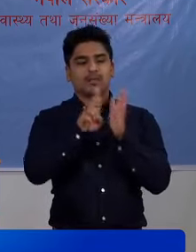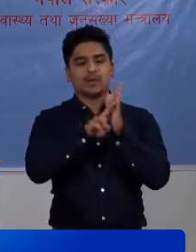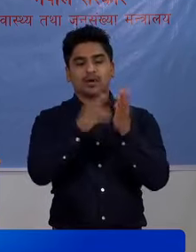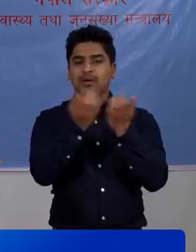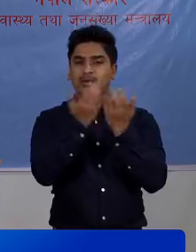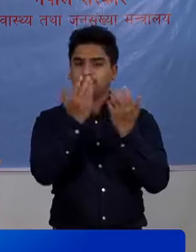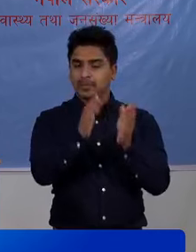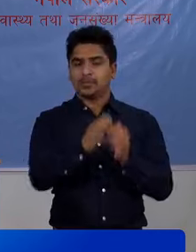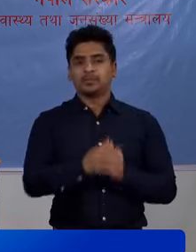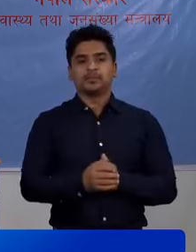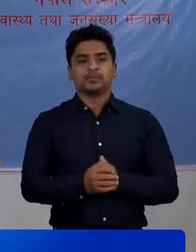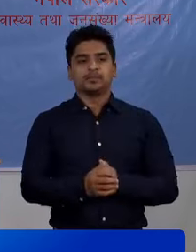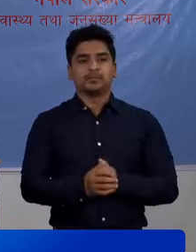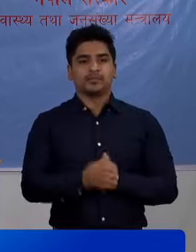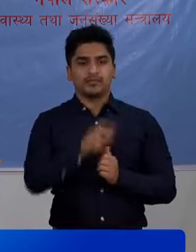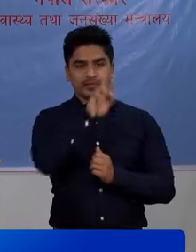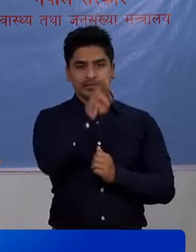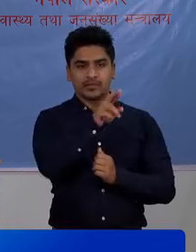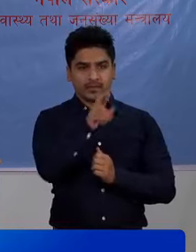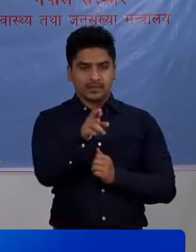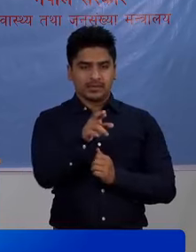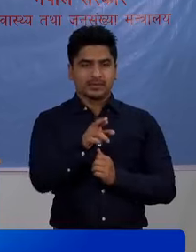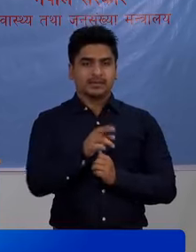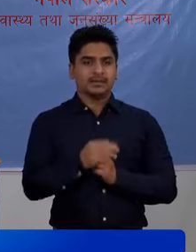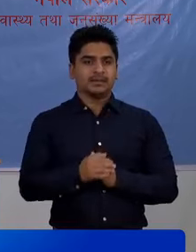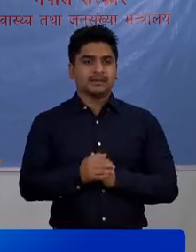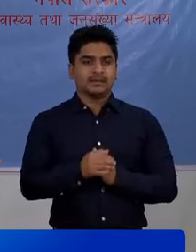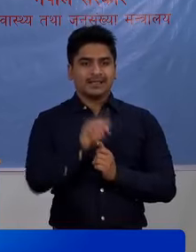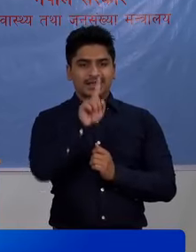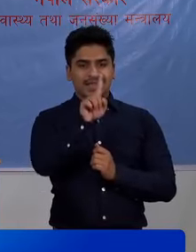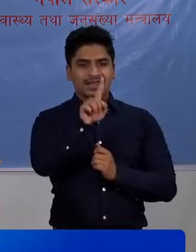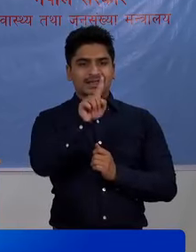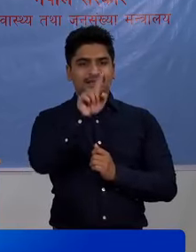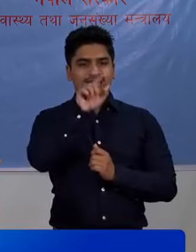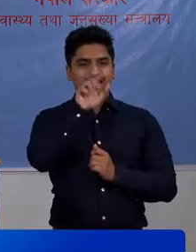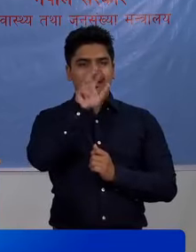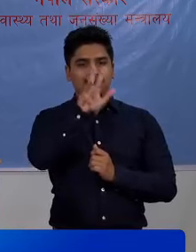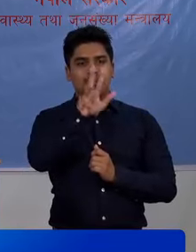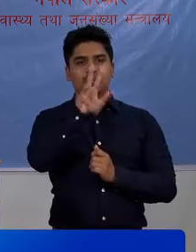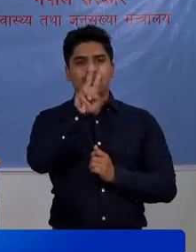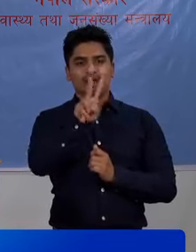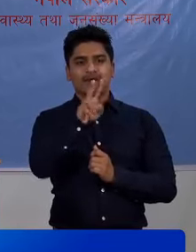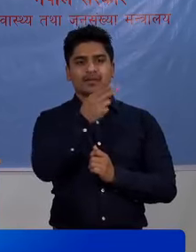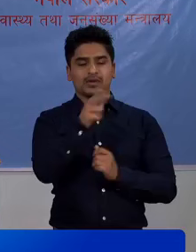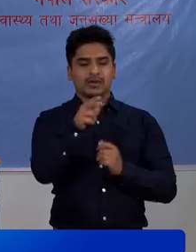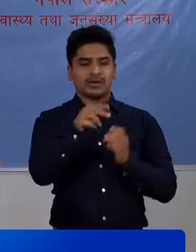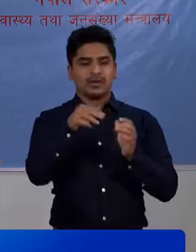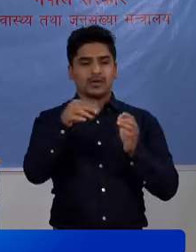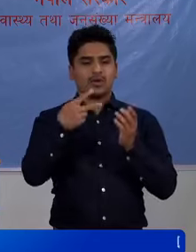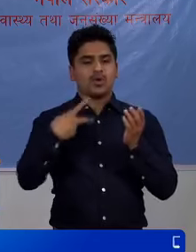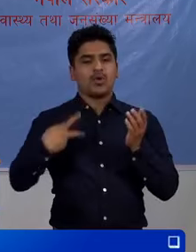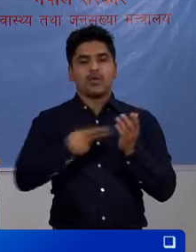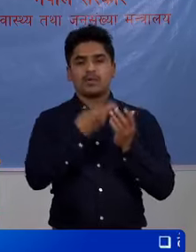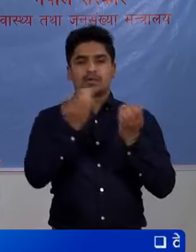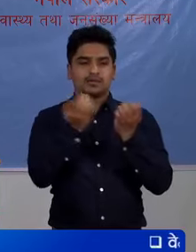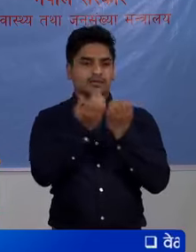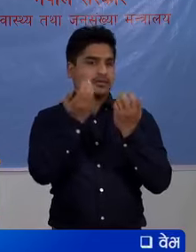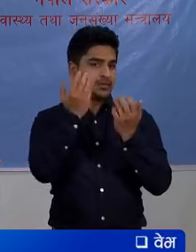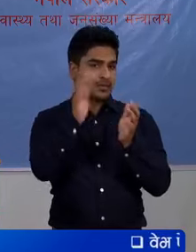राख्यों रा एक से बयान अब्वे वट आमरा सर्जेरी यो अबदी मा गरें